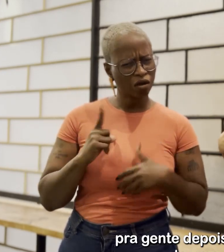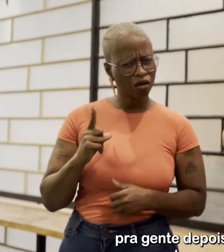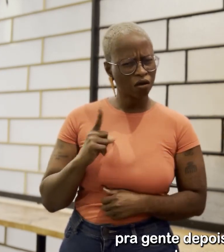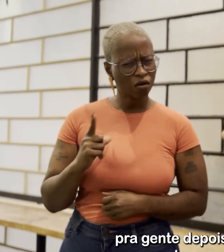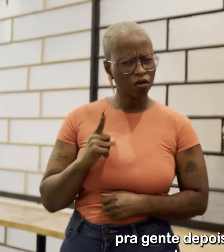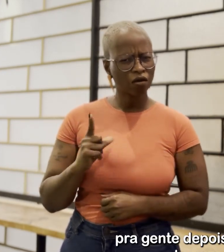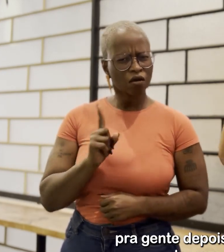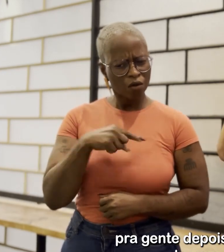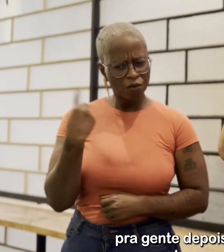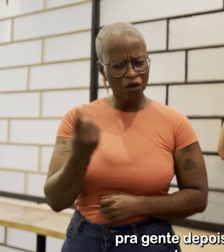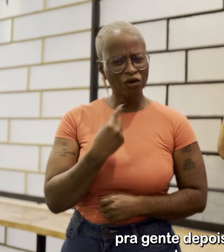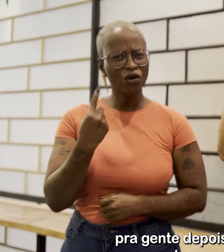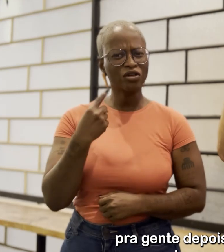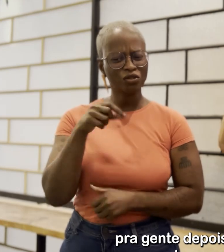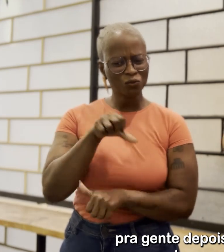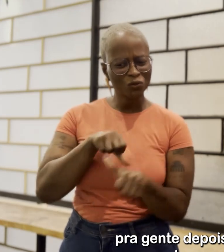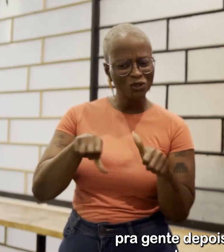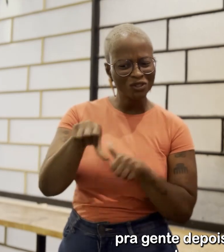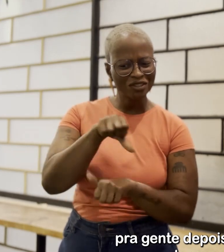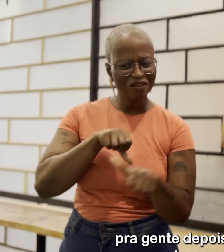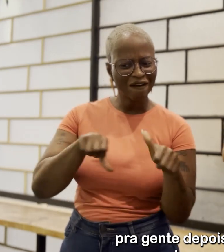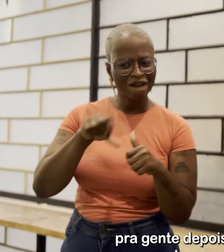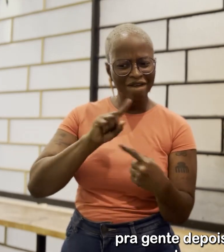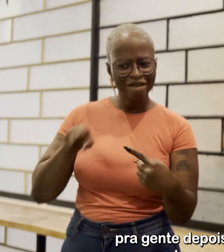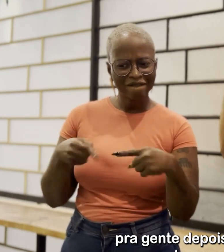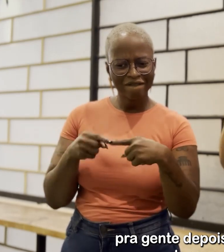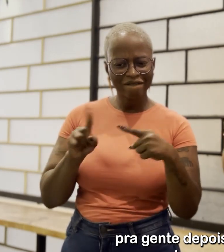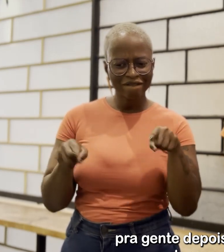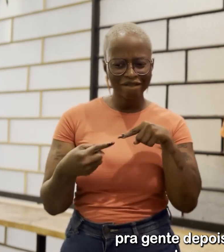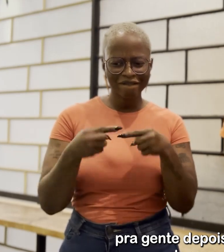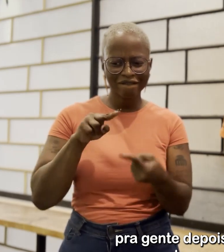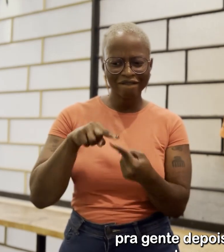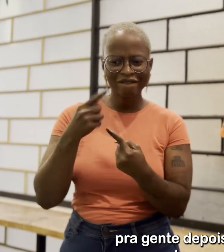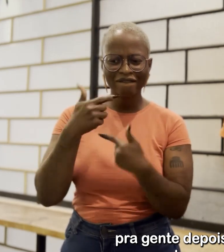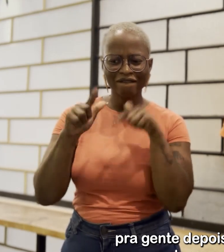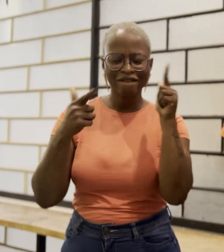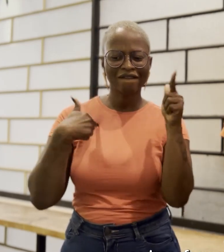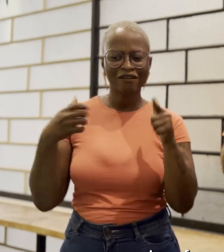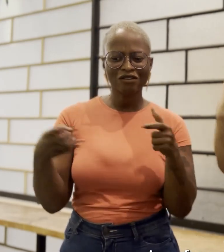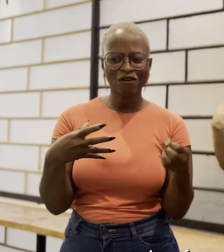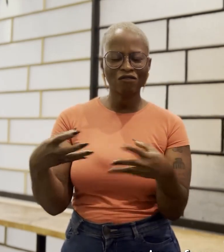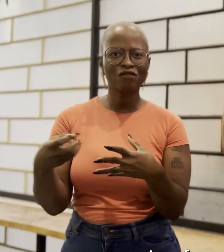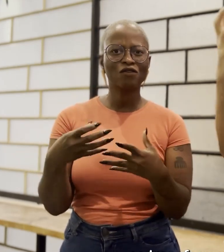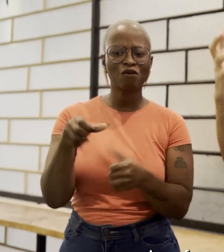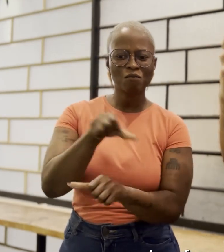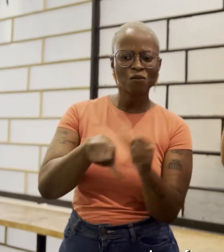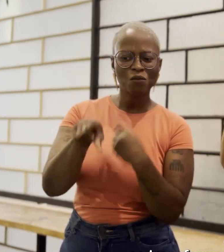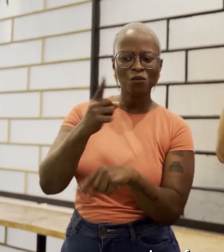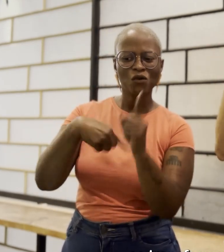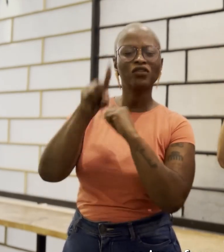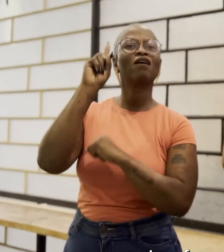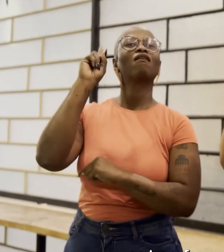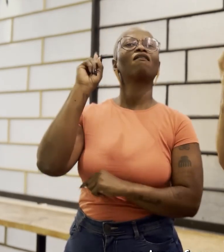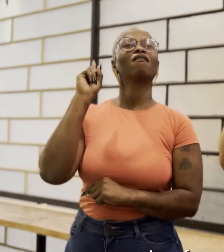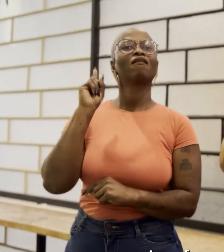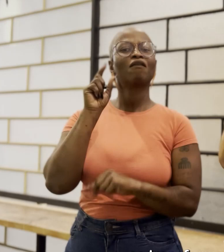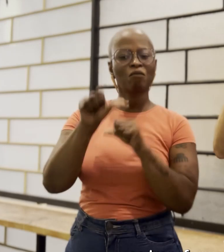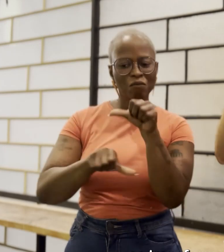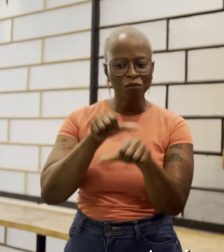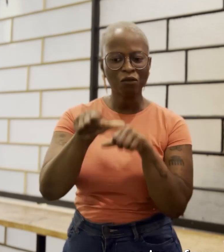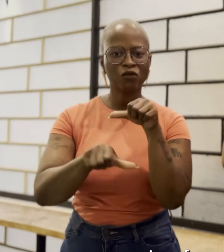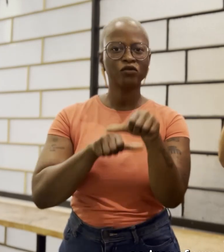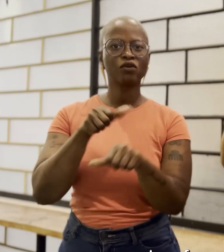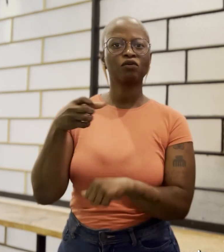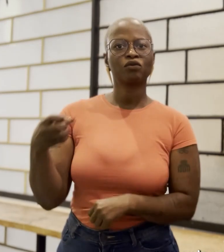gente depois colar esses pedaços de uma outra maneira, se transformar